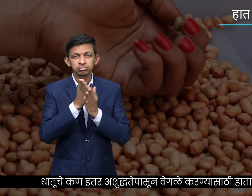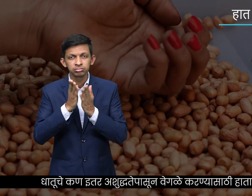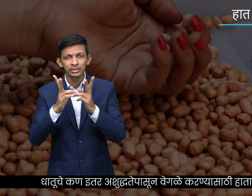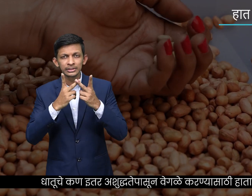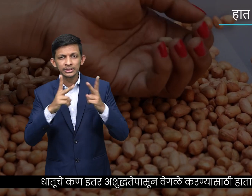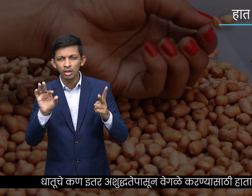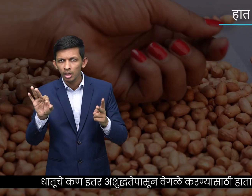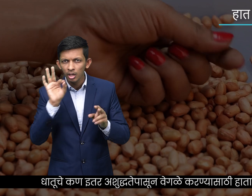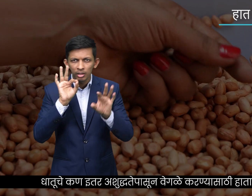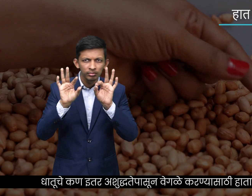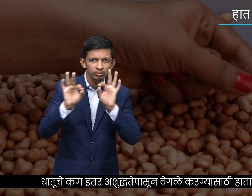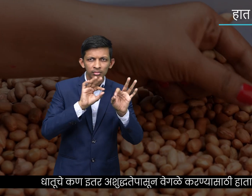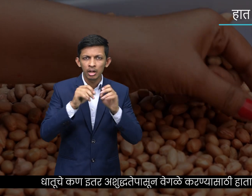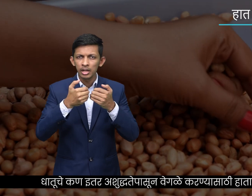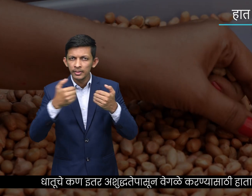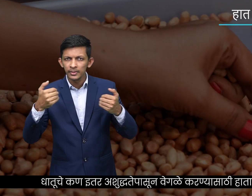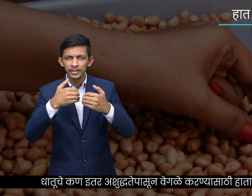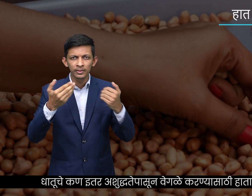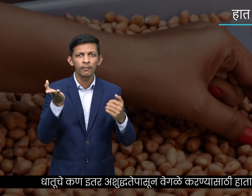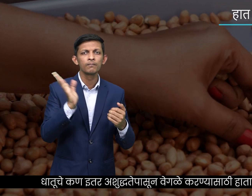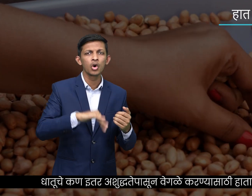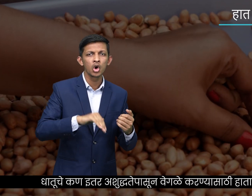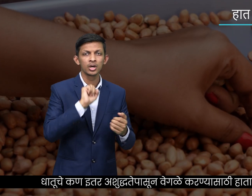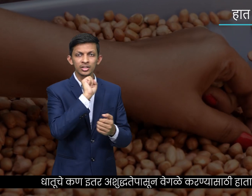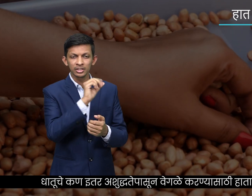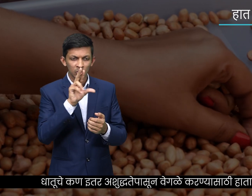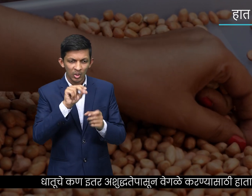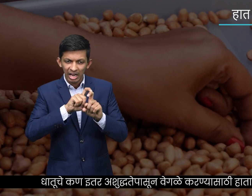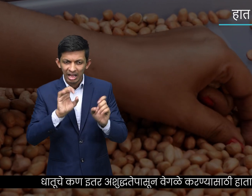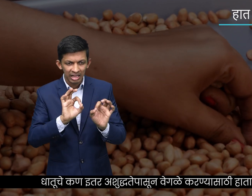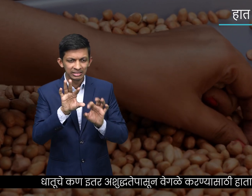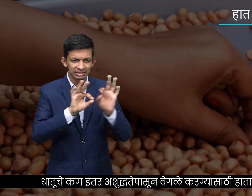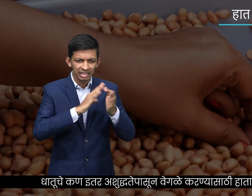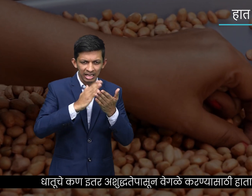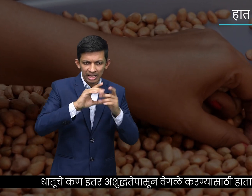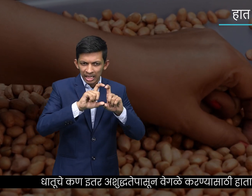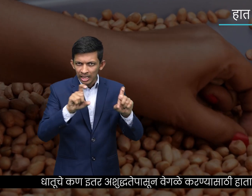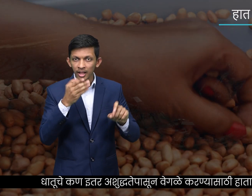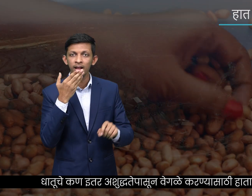करण्यासाठी हाताने निवडले जातात.